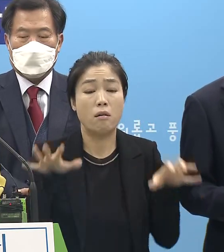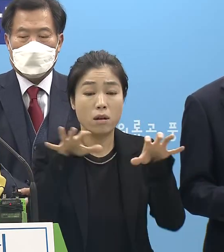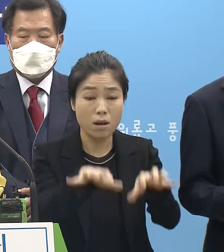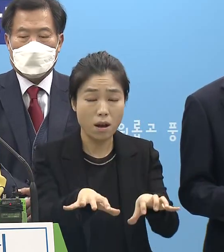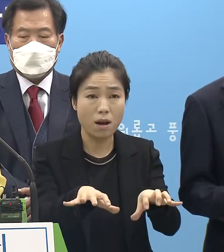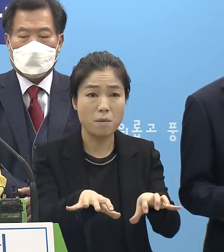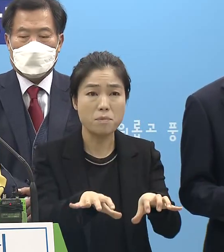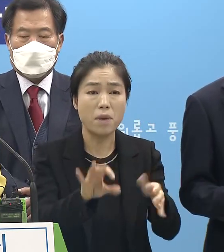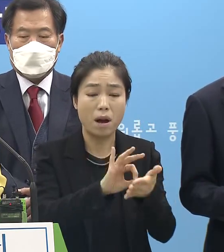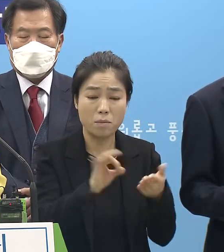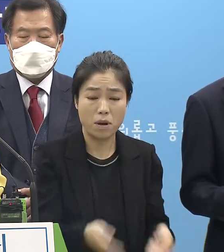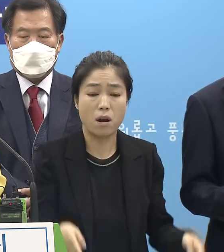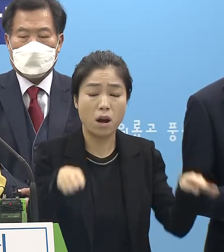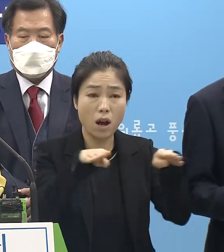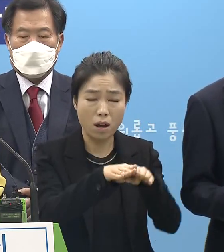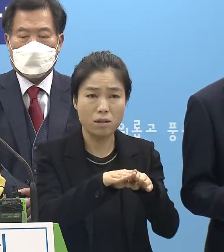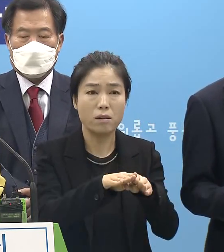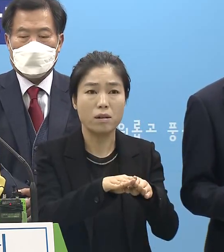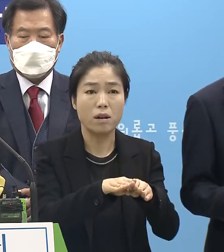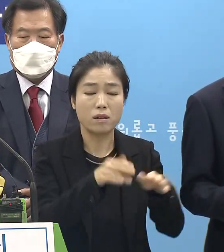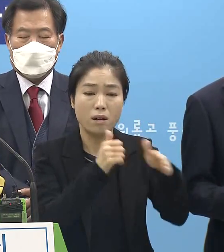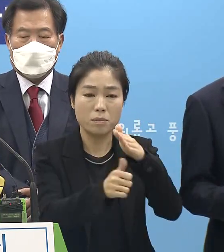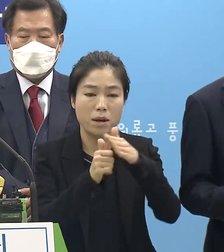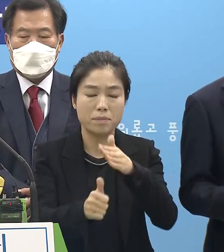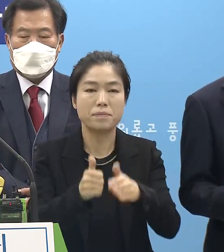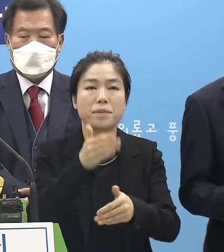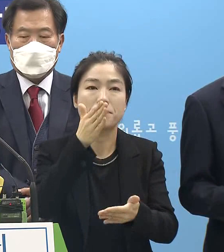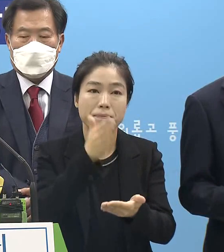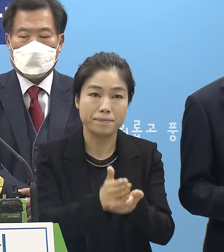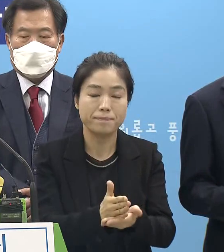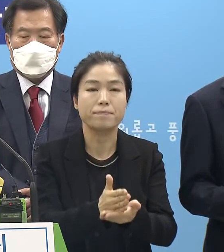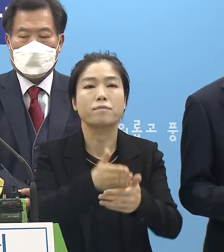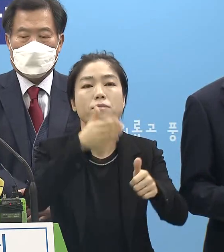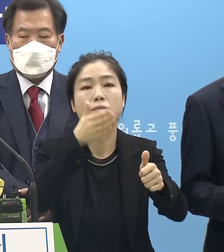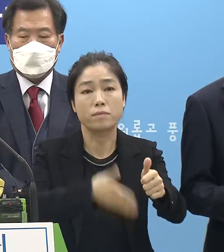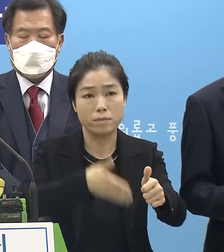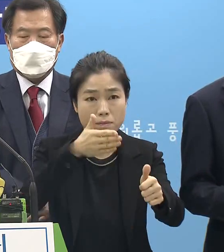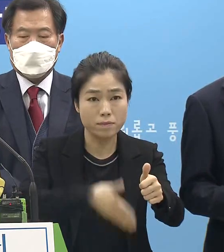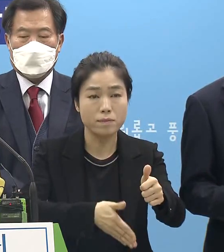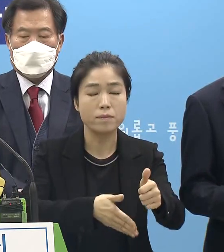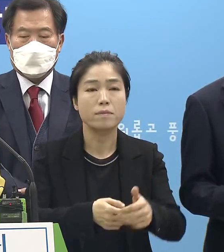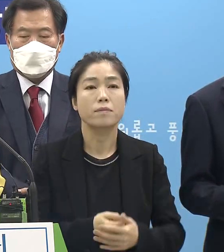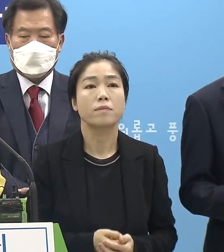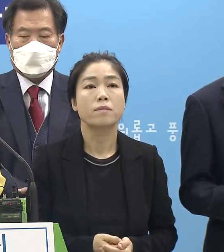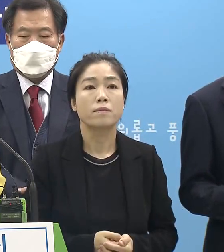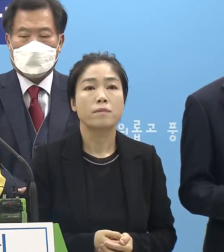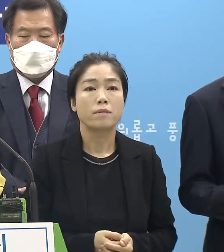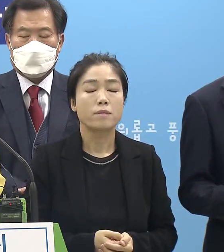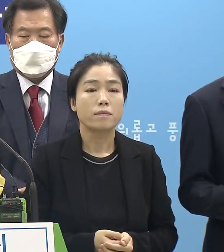모이는 다중이용시설 이용을 삼가해 주시길 강력히 권고합니다.